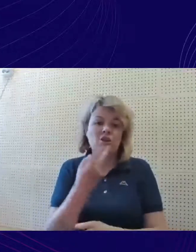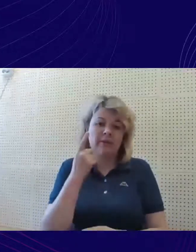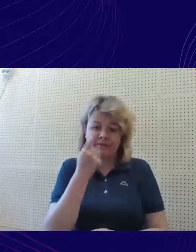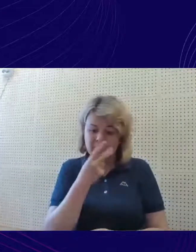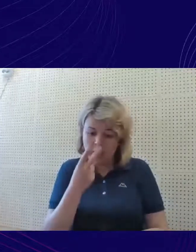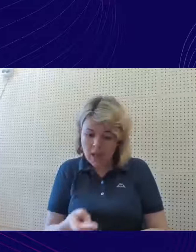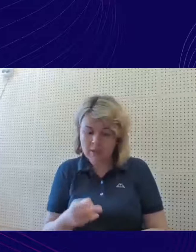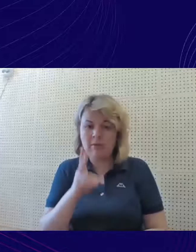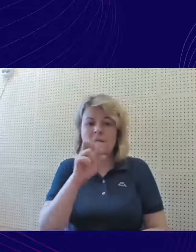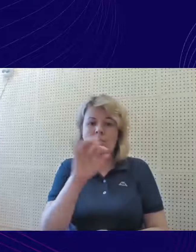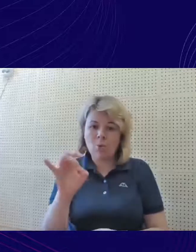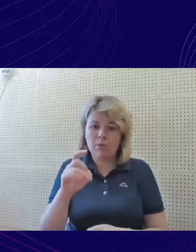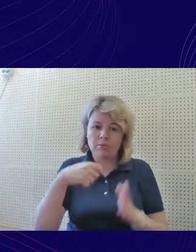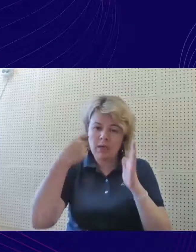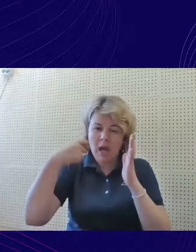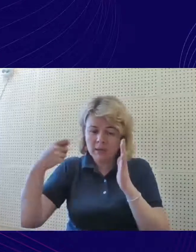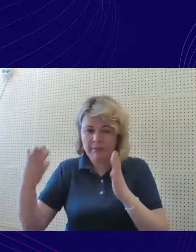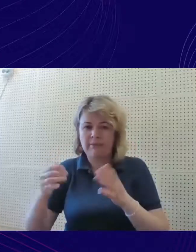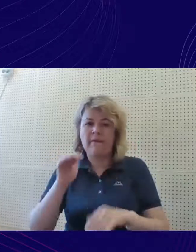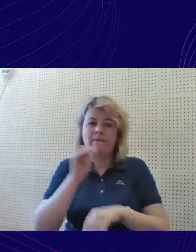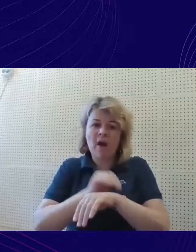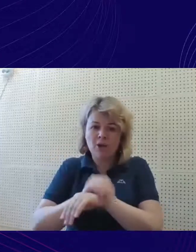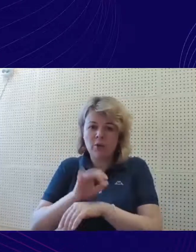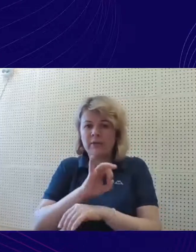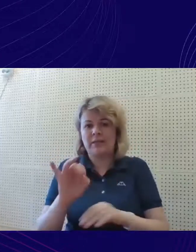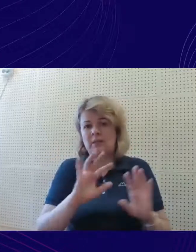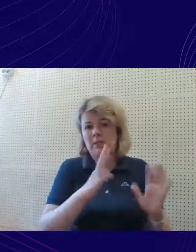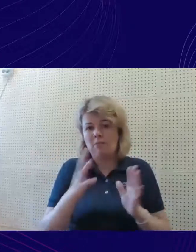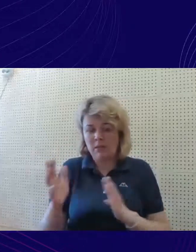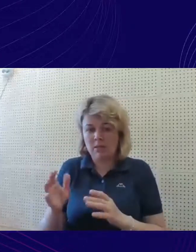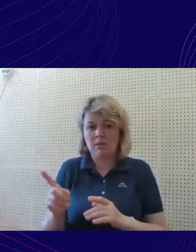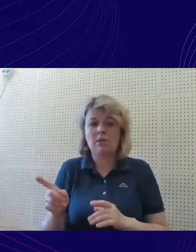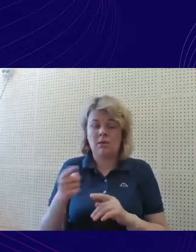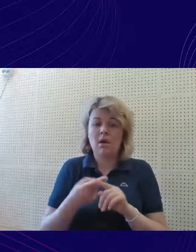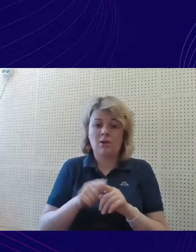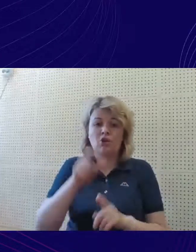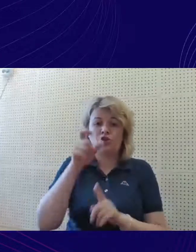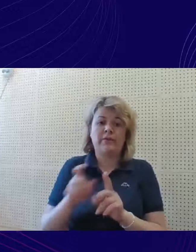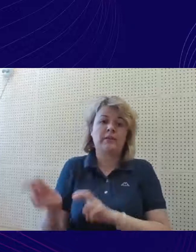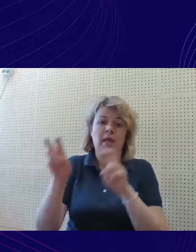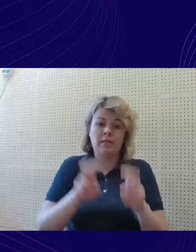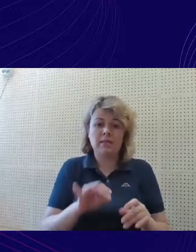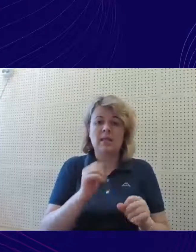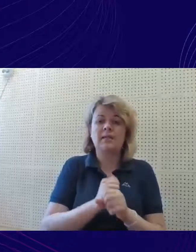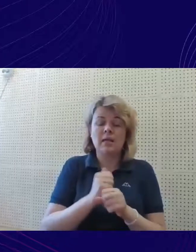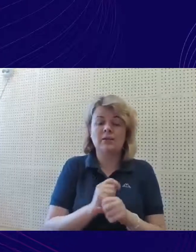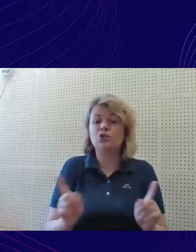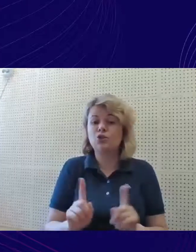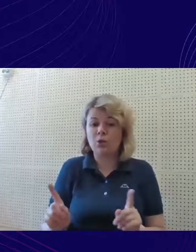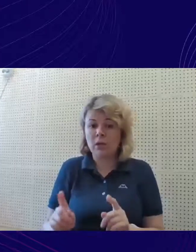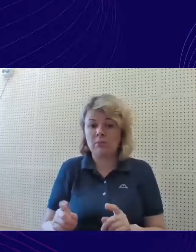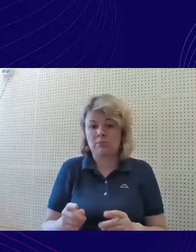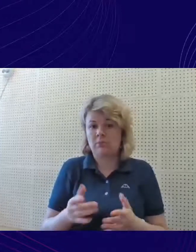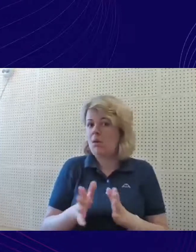кадров, отснятых фактов и событий, садится и делает что-то